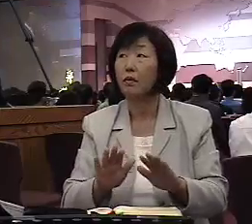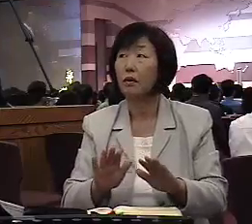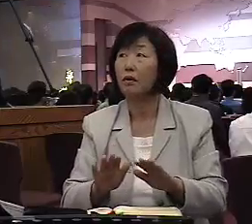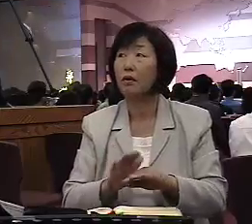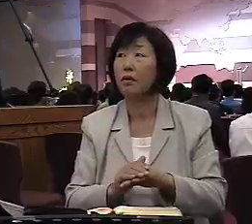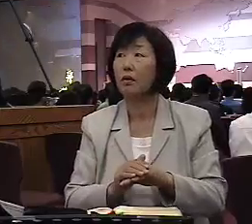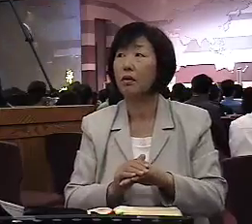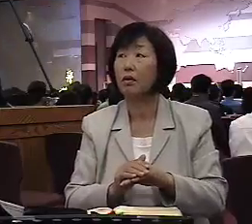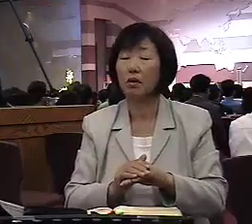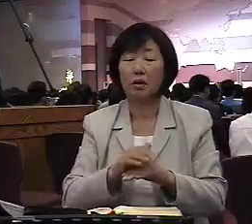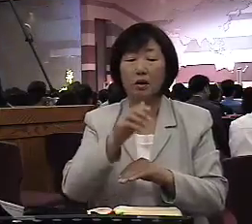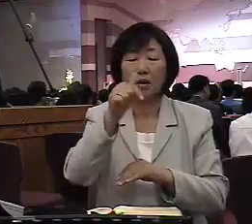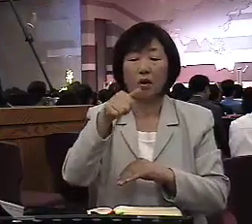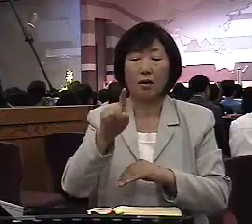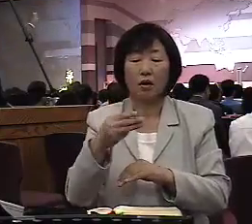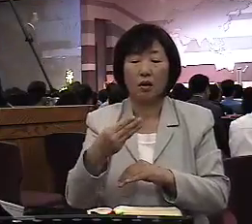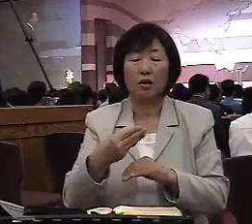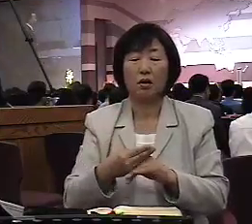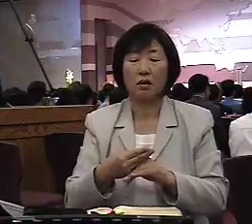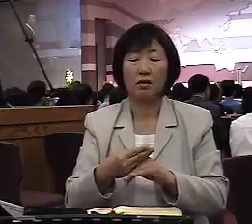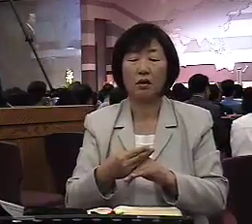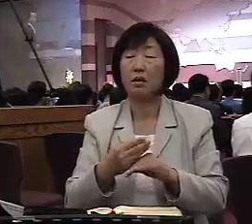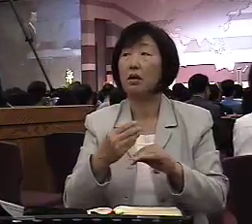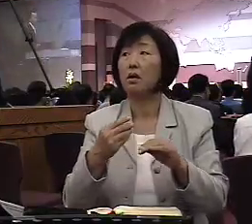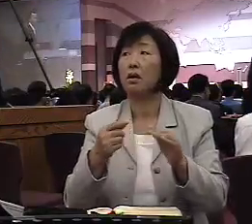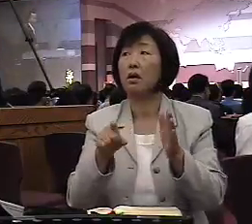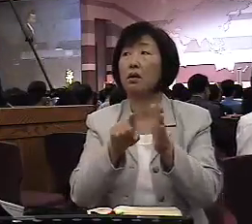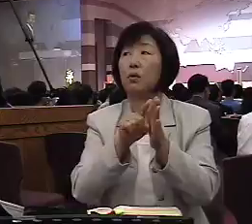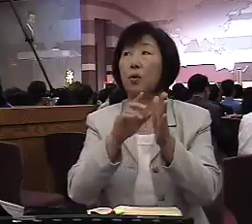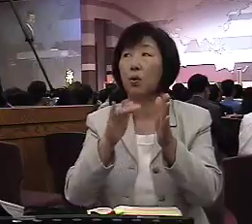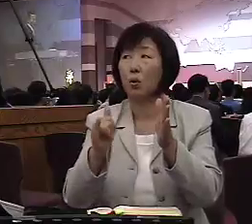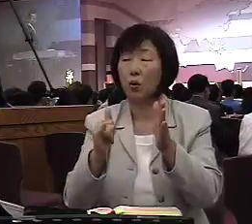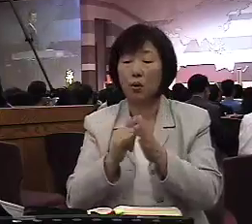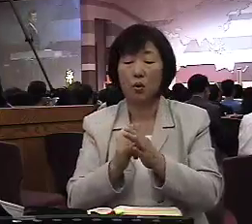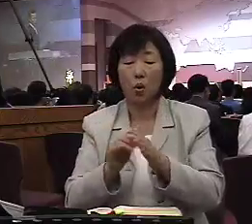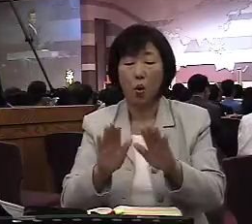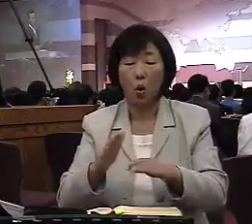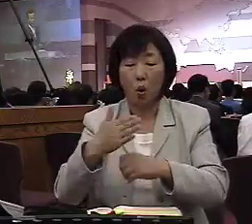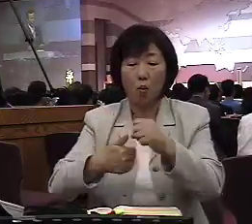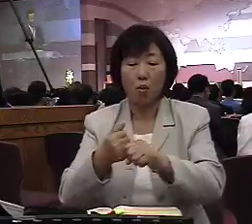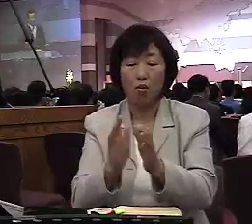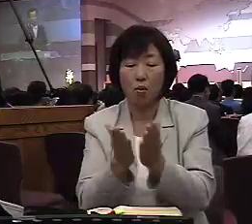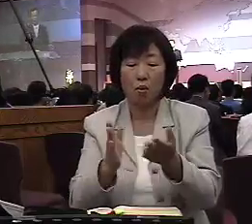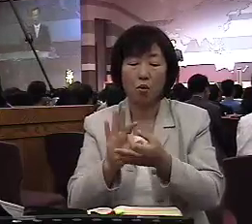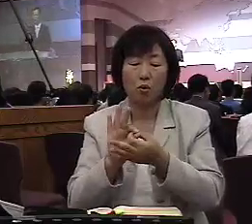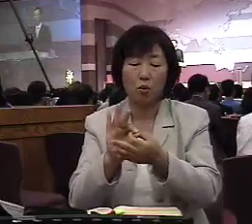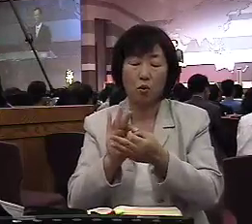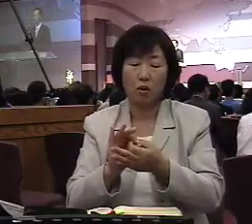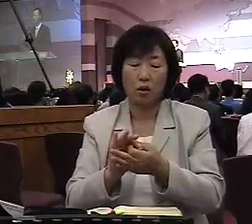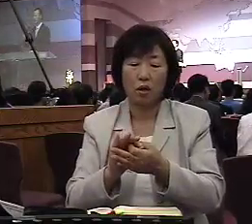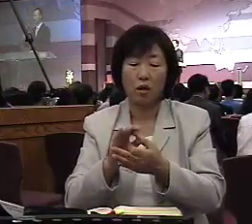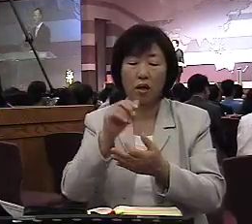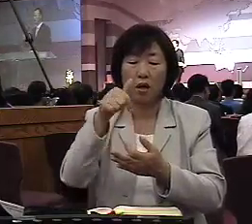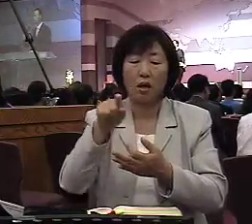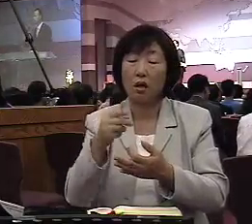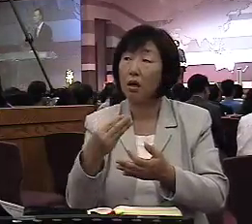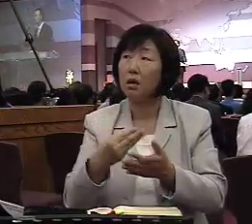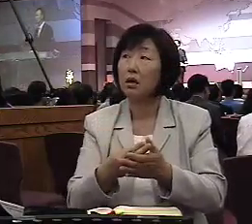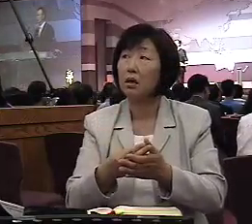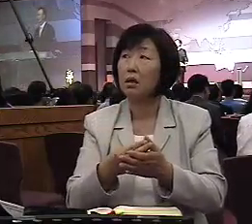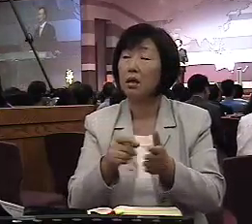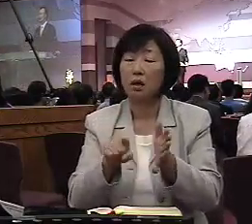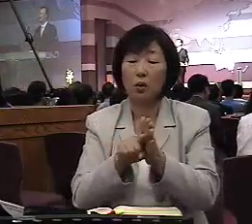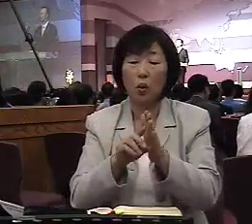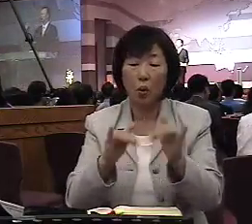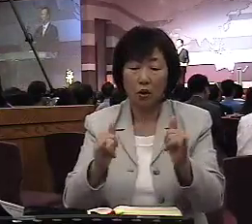오늘 갈라디아 교인들을 케이스스터디로 삼고 싶습니다. 오늘 본문을 통해 갈라디아 교인들을 보면 그들이